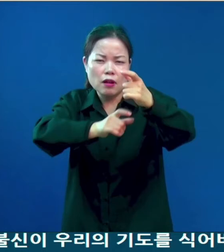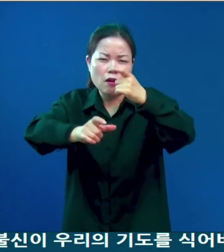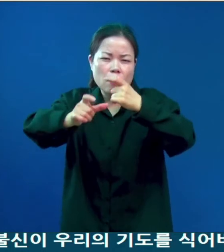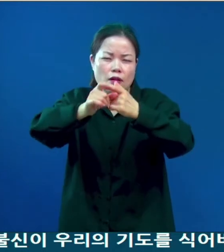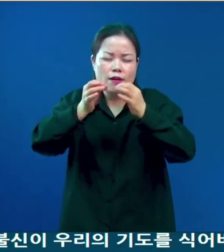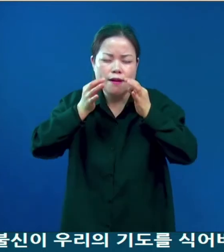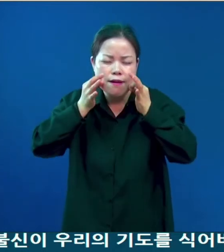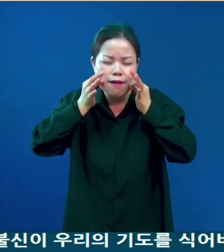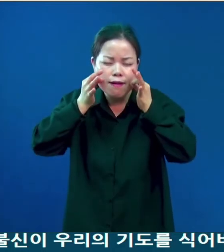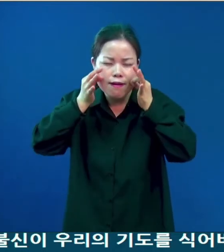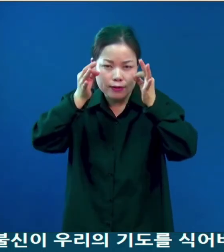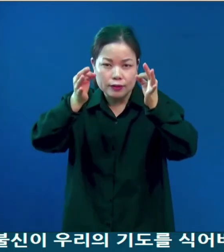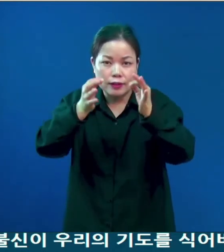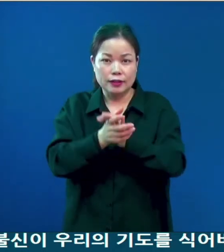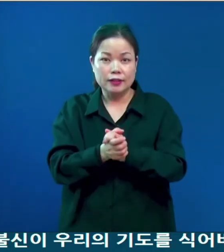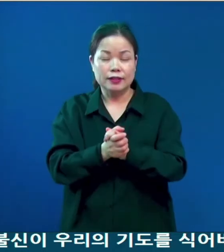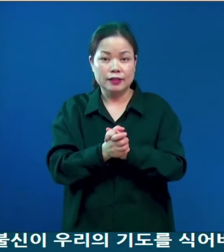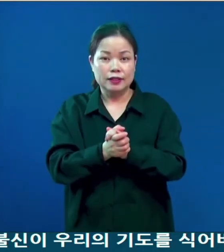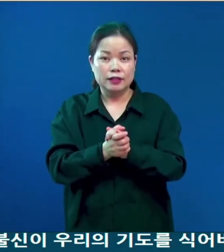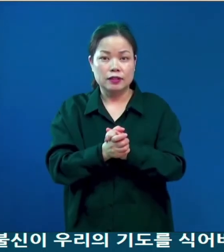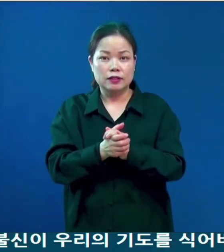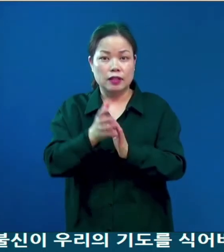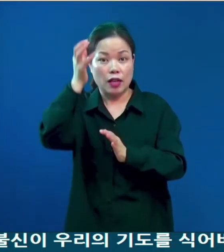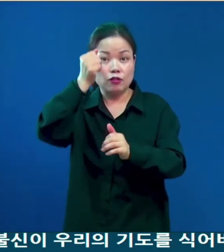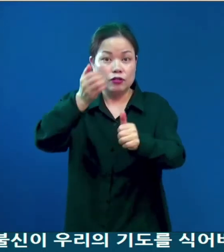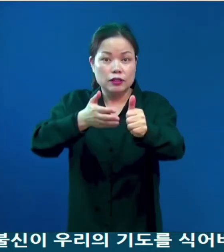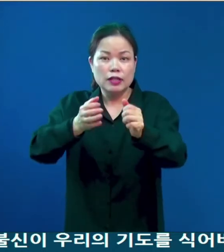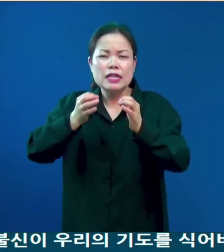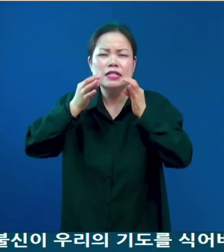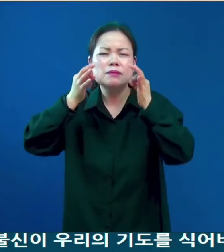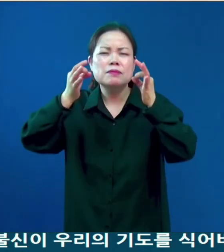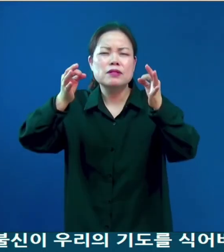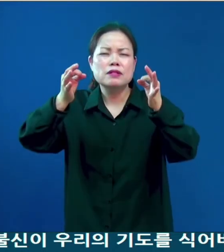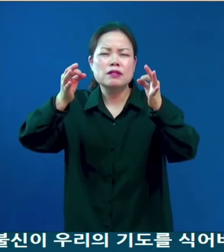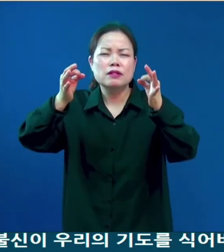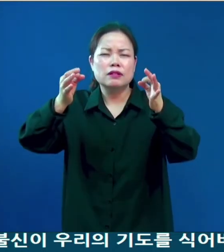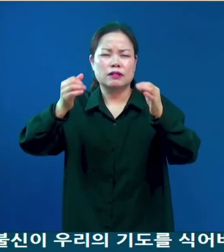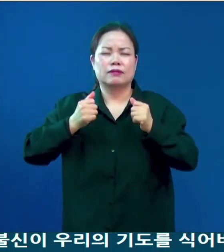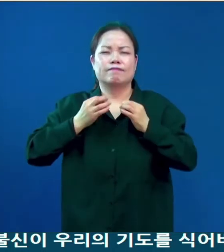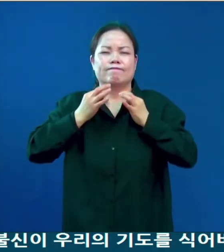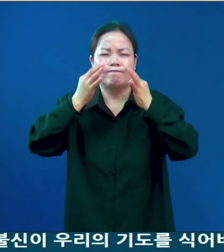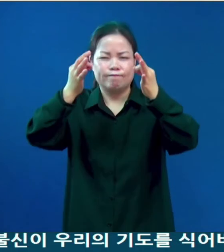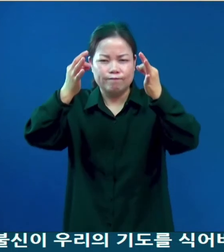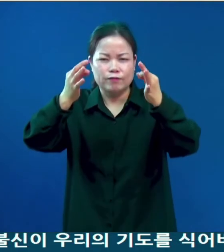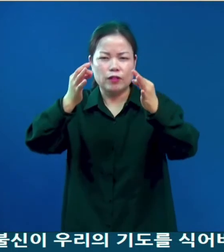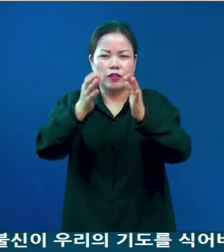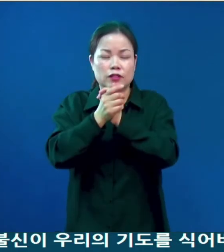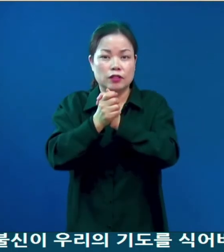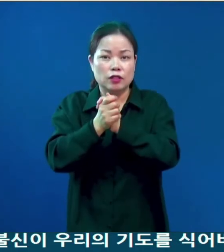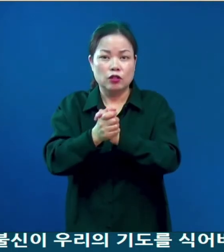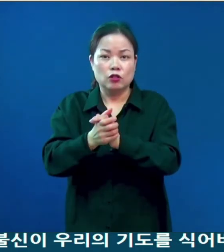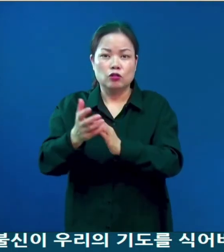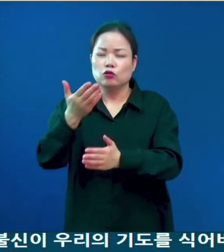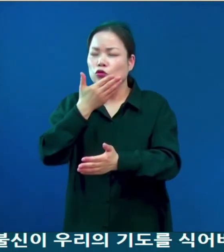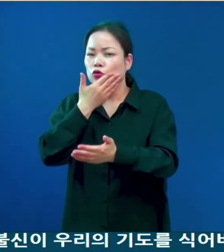더욱 간절히. 제가 말을 빨리 해가지고 이걸 외워버리세요. 힘쓰고 애써 더욱 간절히. 이 주님의 기도의 아주